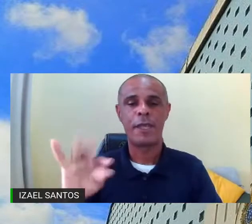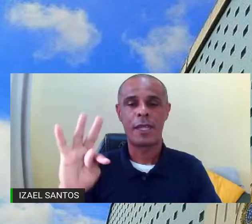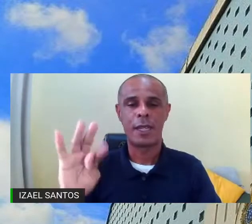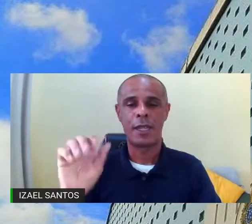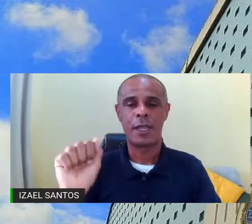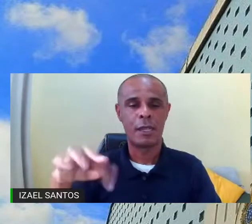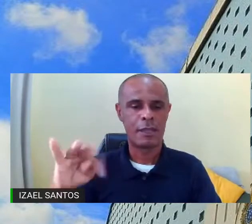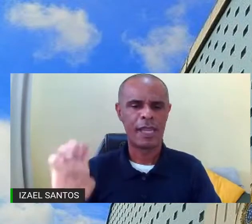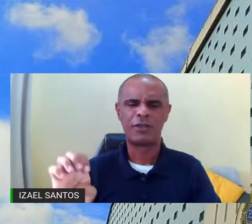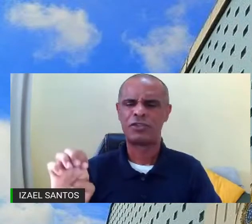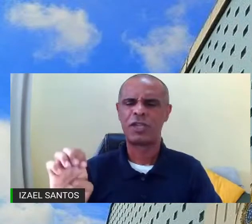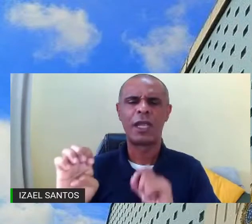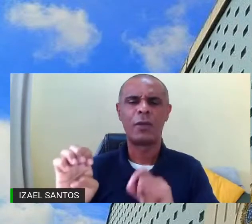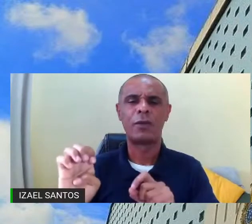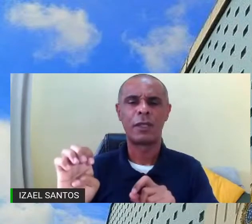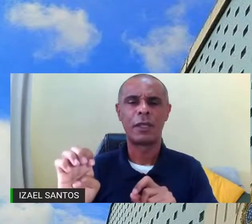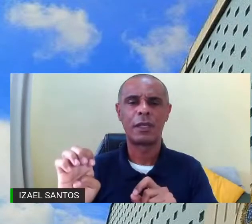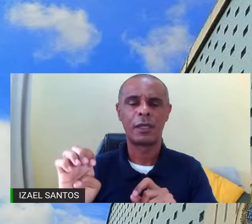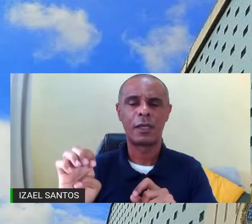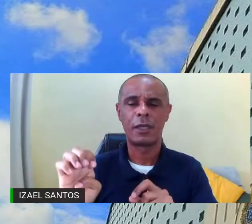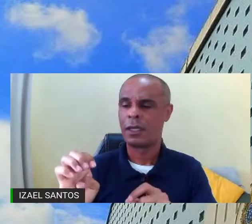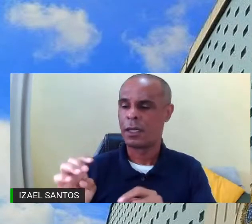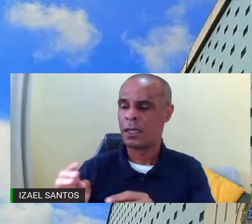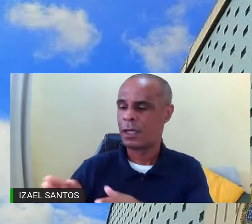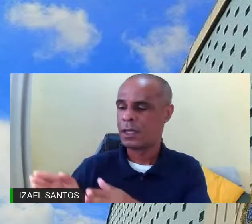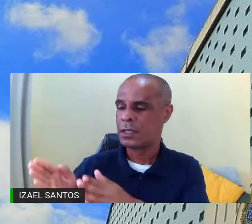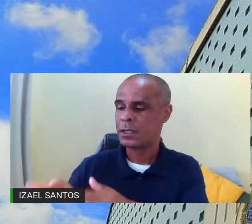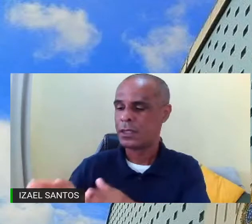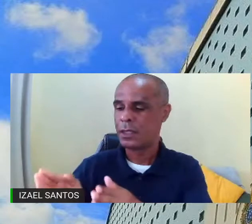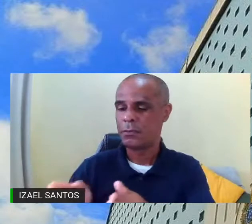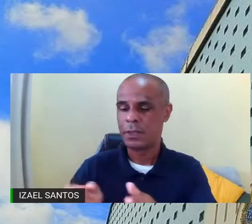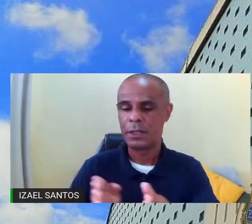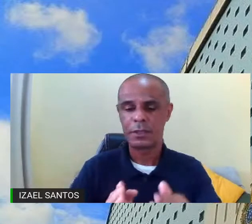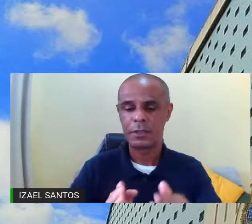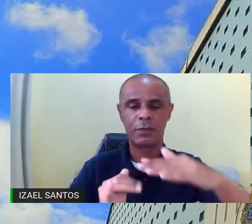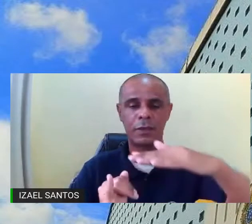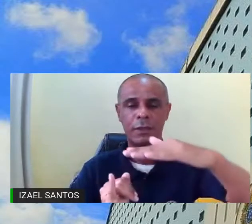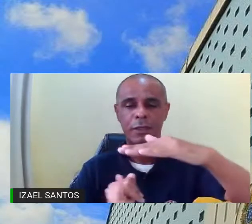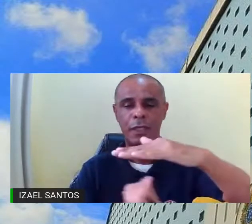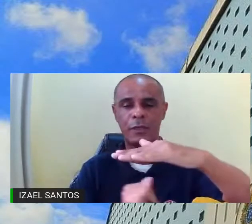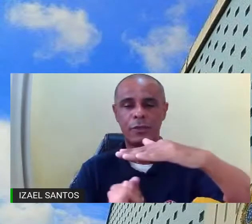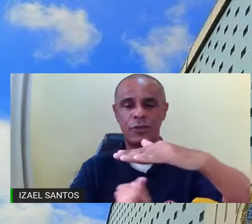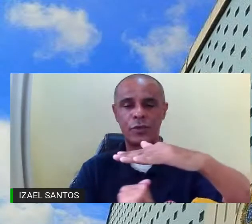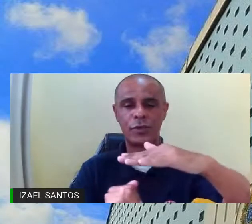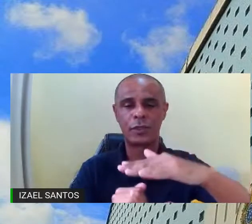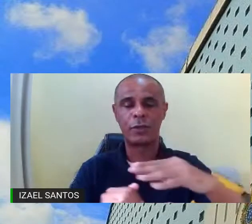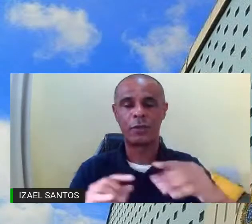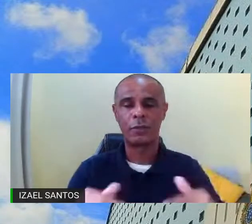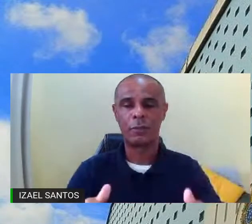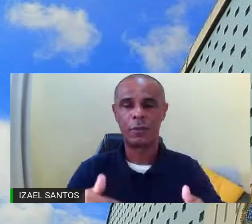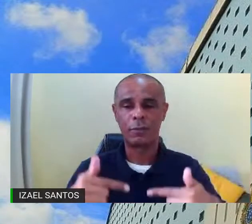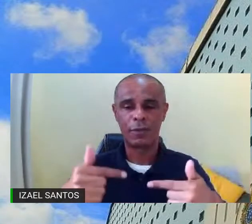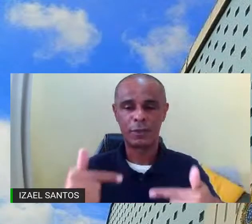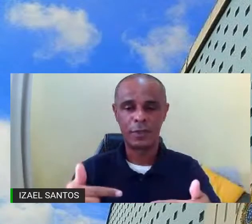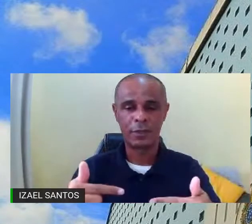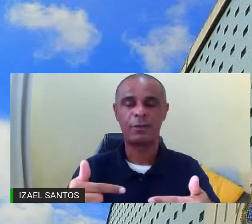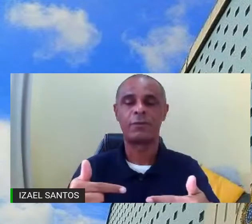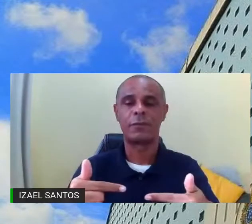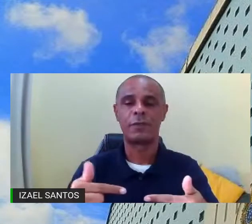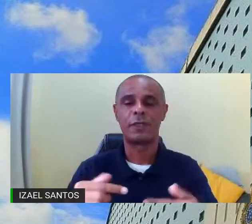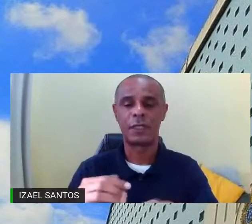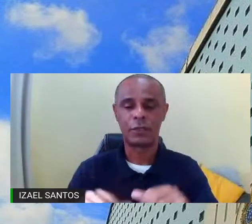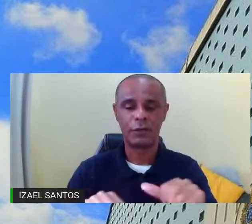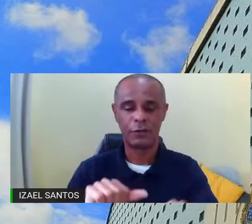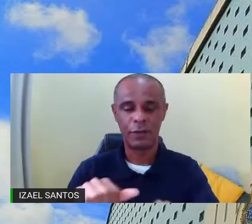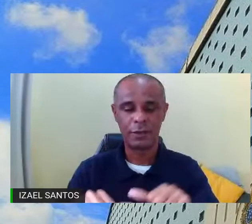profissional com essa segmentação das instituições. Bom, promoção e inovação em todas as suas vertentes, especialmente